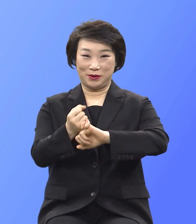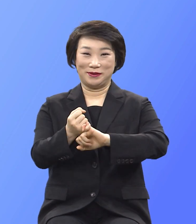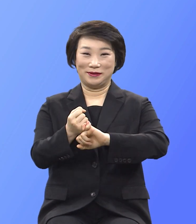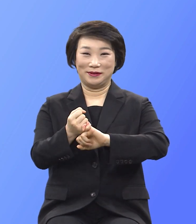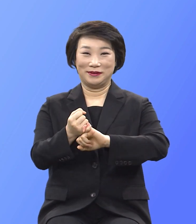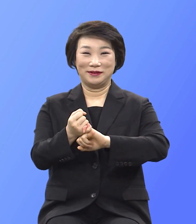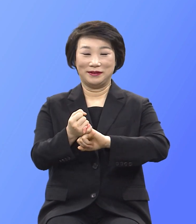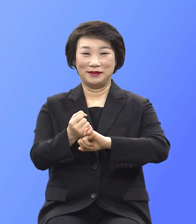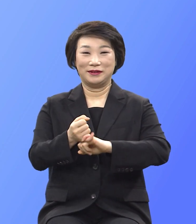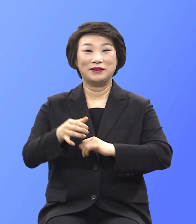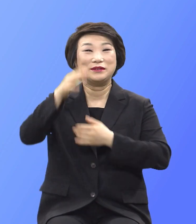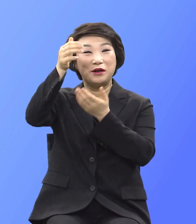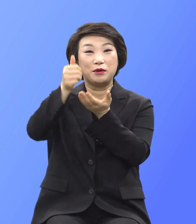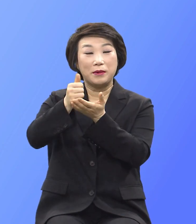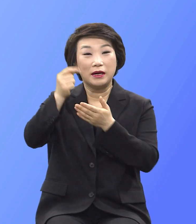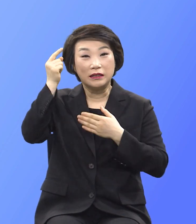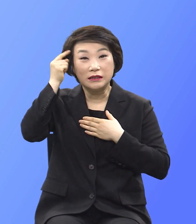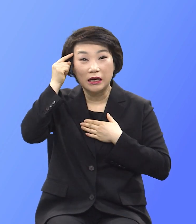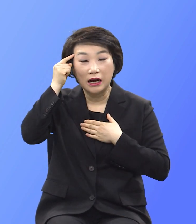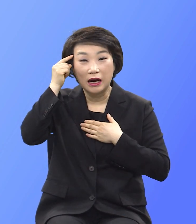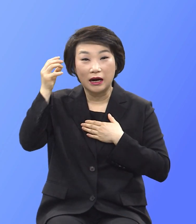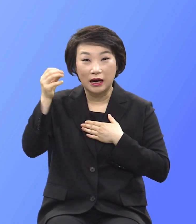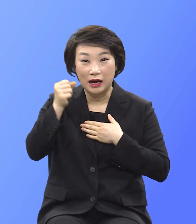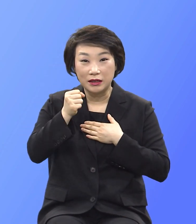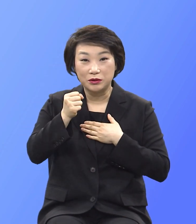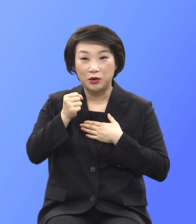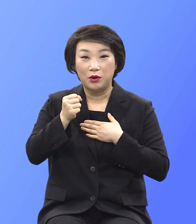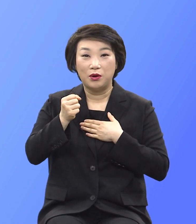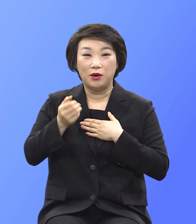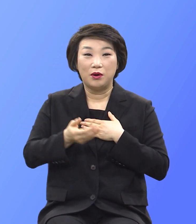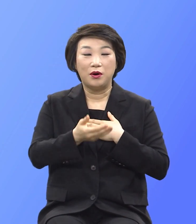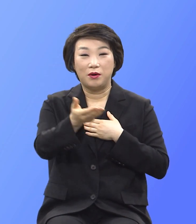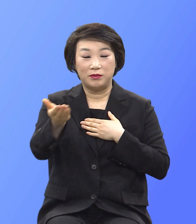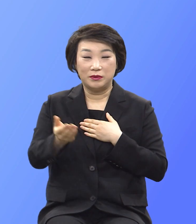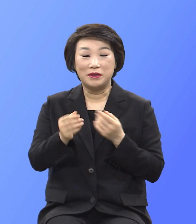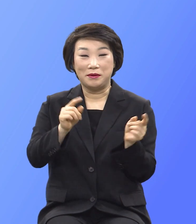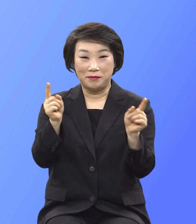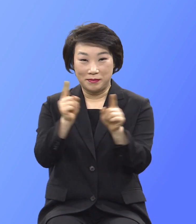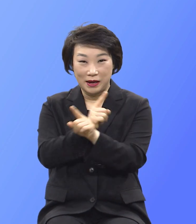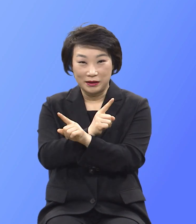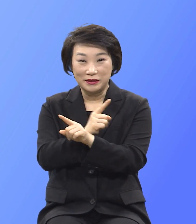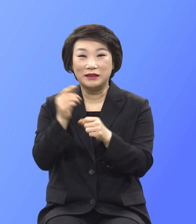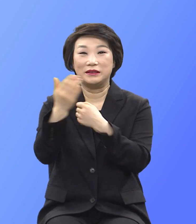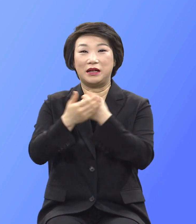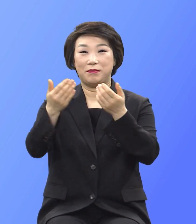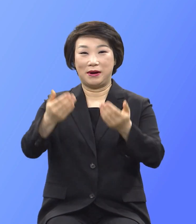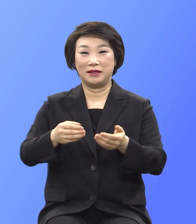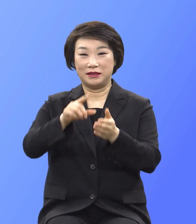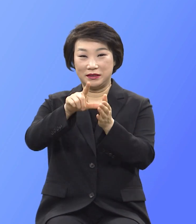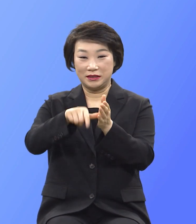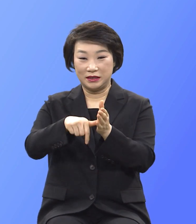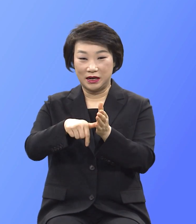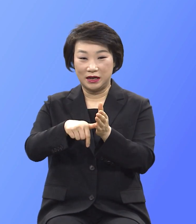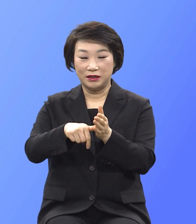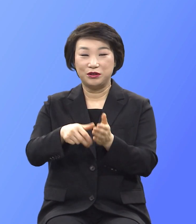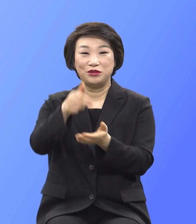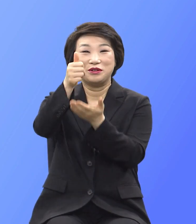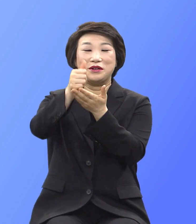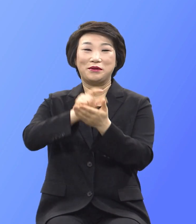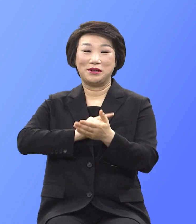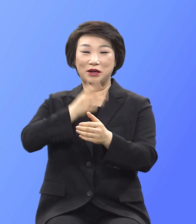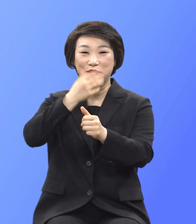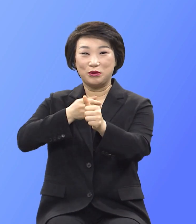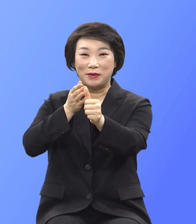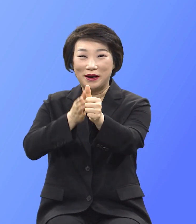꼭 성령의 생각으로 바뀌는 은혜의 시간이 되기를 주님의